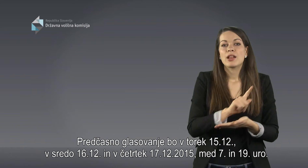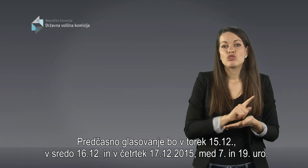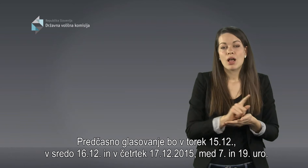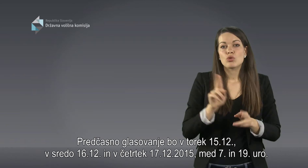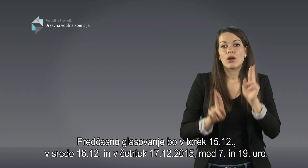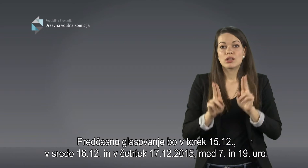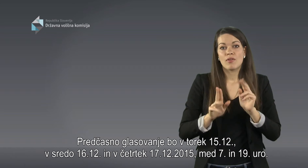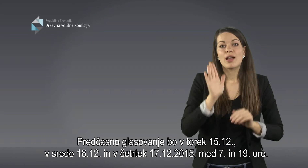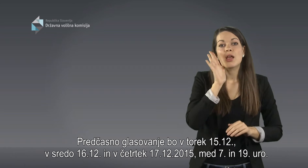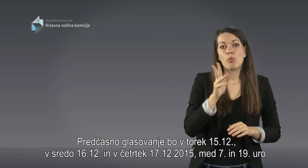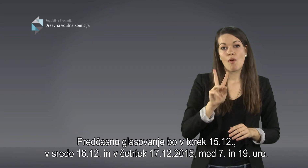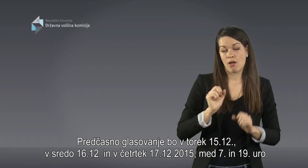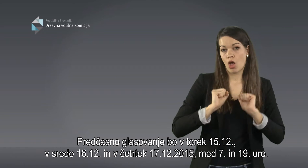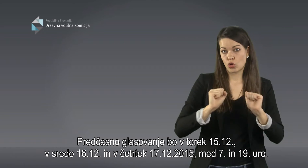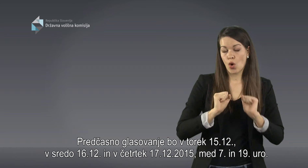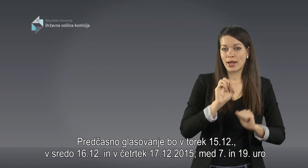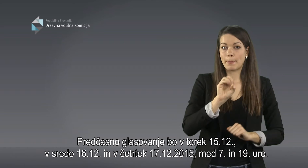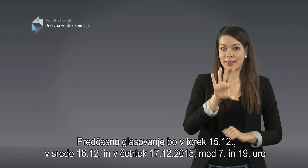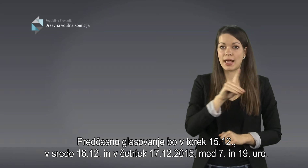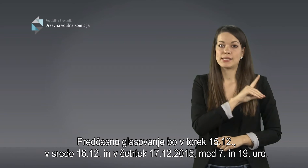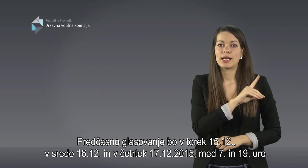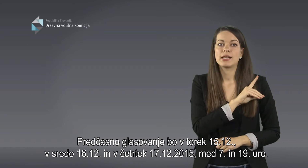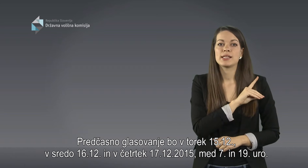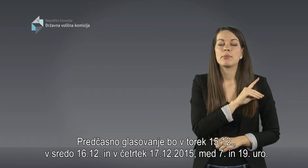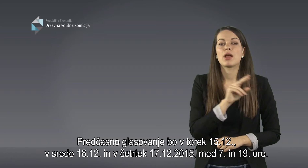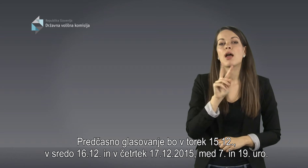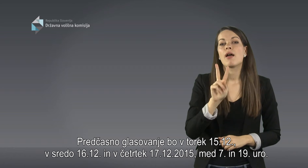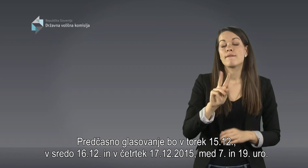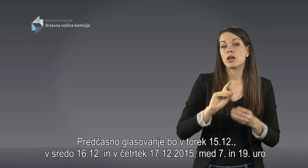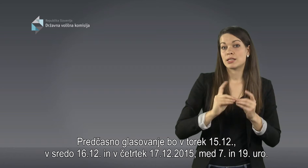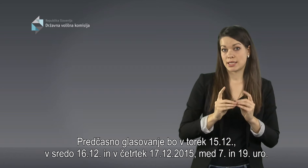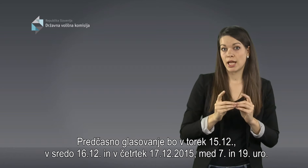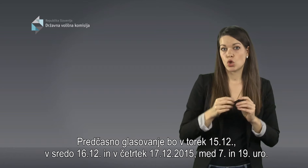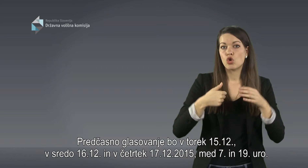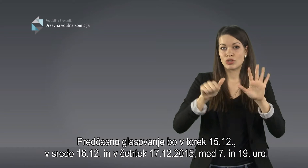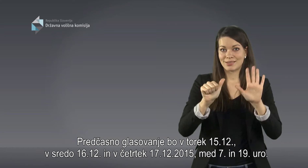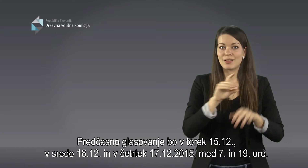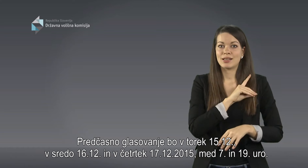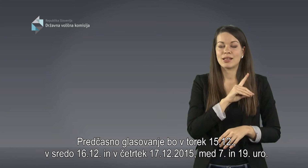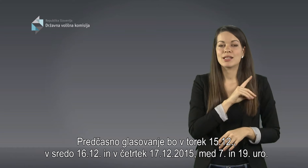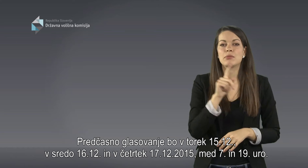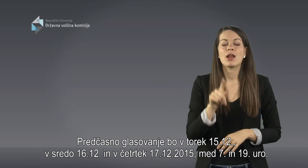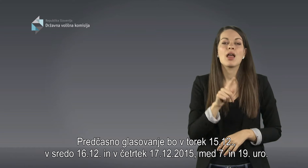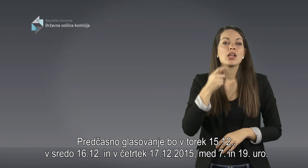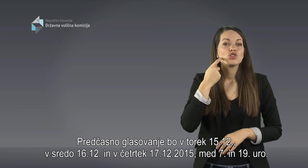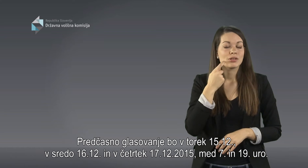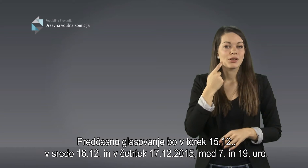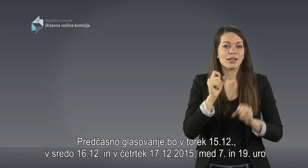Predčasno glasovanje bo v torek 15.12., v sredo 16.12. in v četrtek